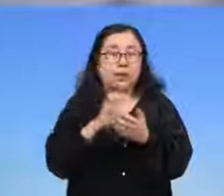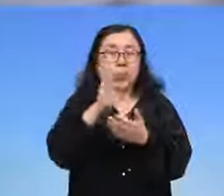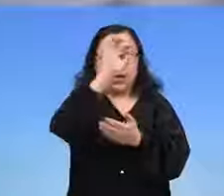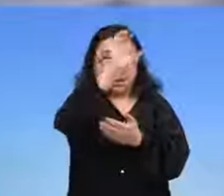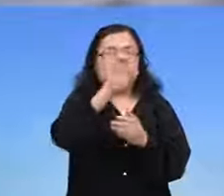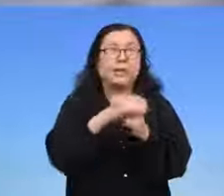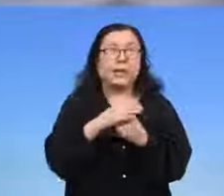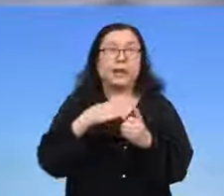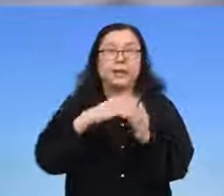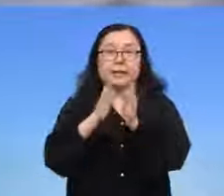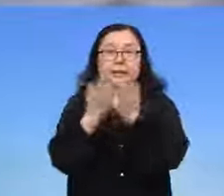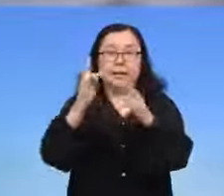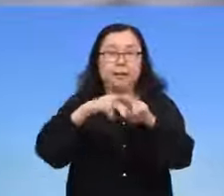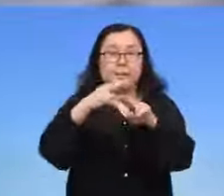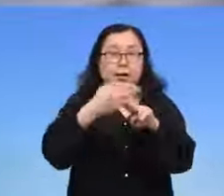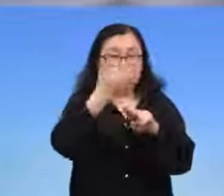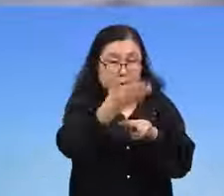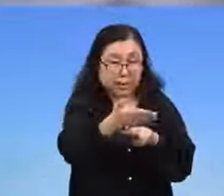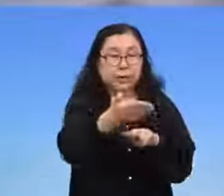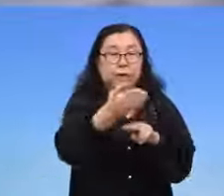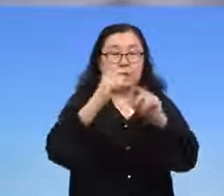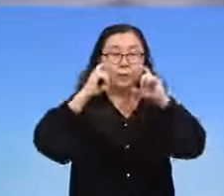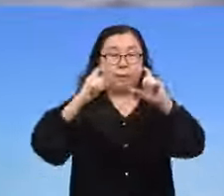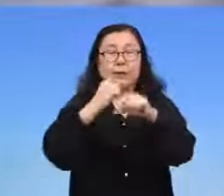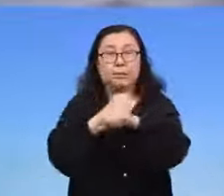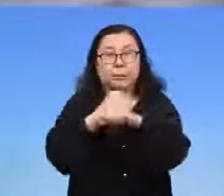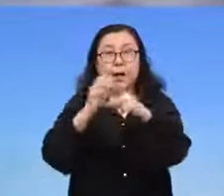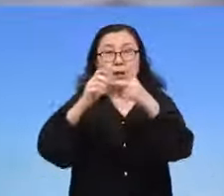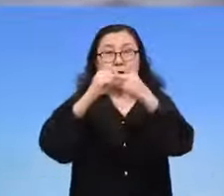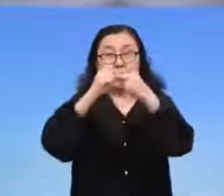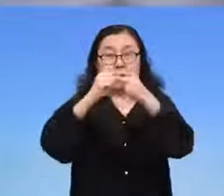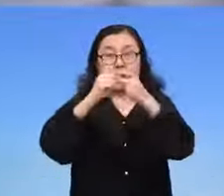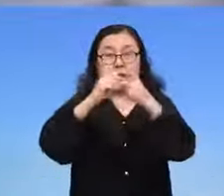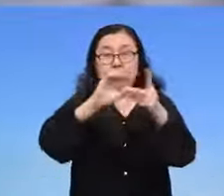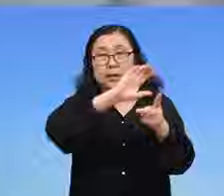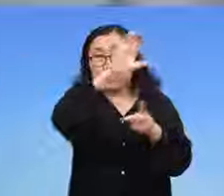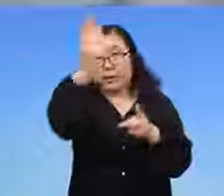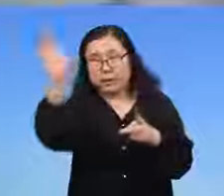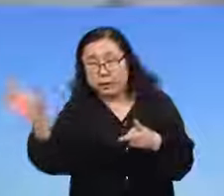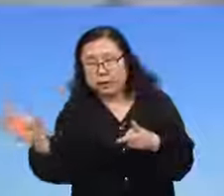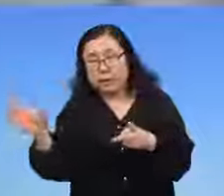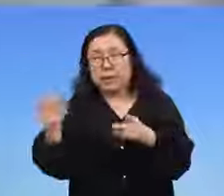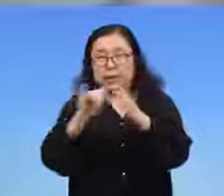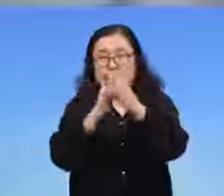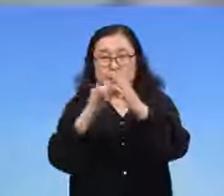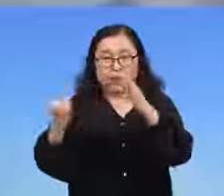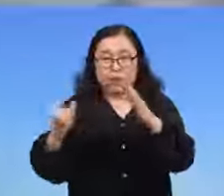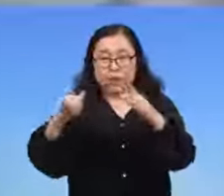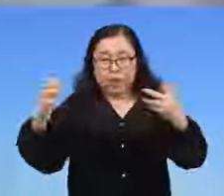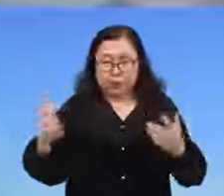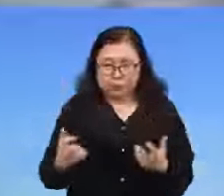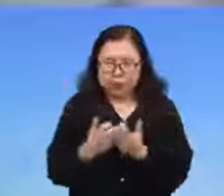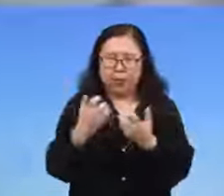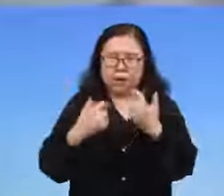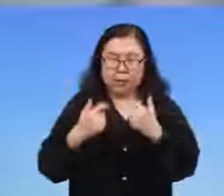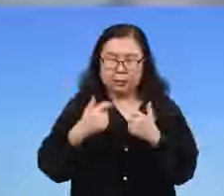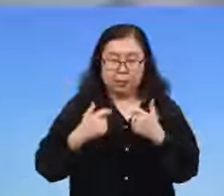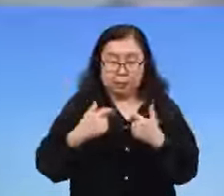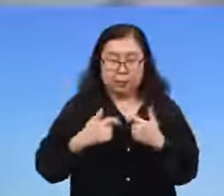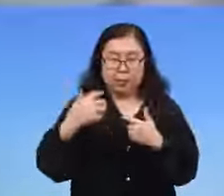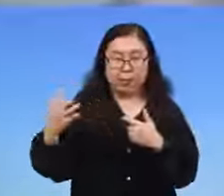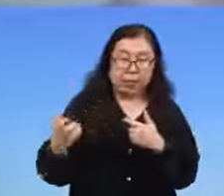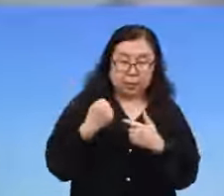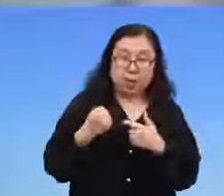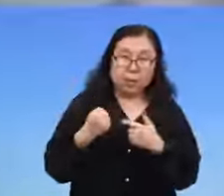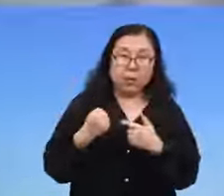올려주면은 내가 막 책을 선물하겠다, 막 그렇게까지 했잖아요. 그리고 두 번째로 이번 성탄절은 그렇게 가족들 간에 풍성한